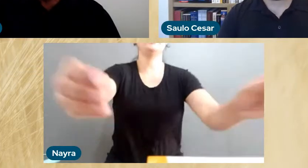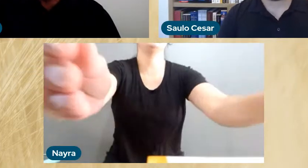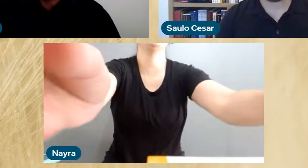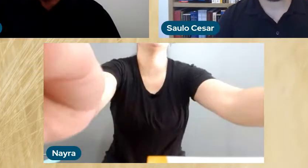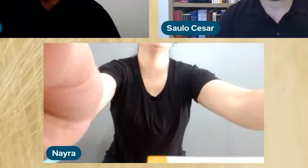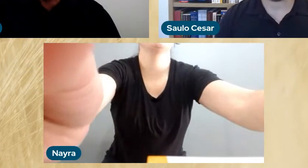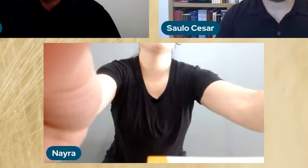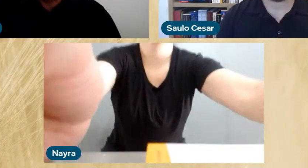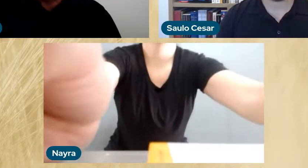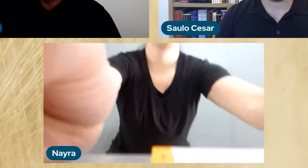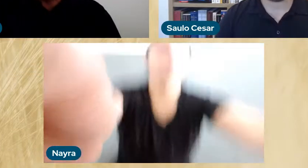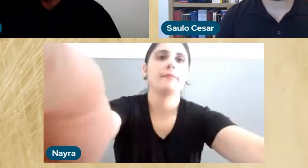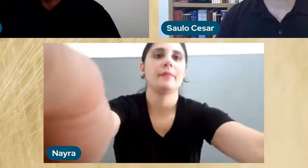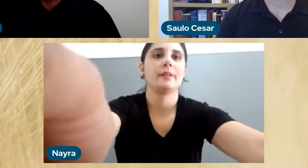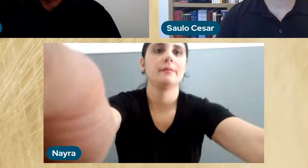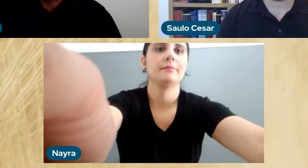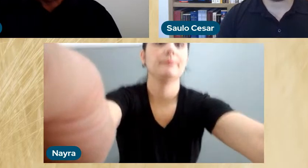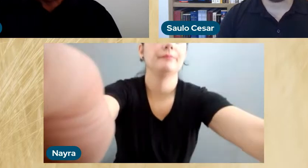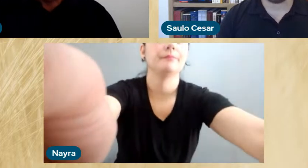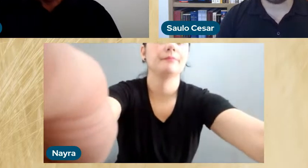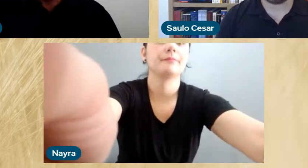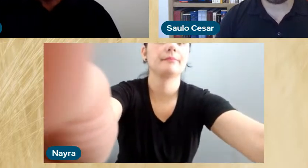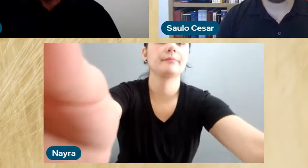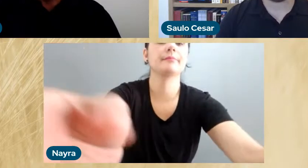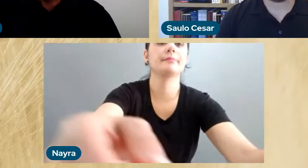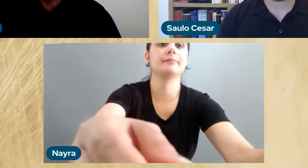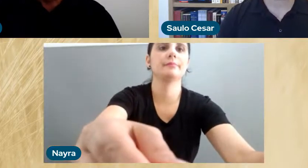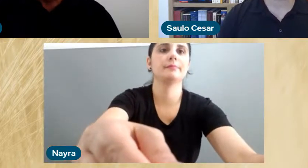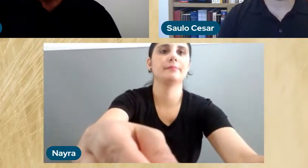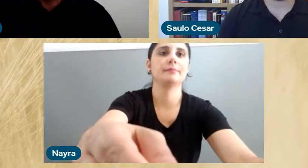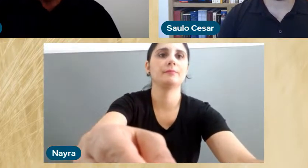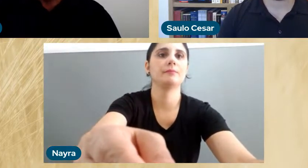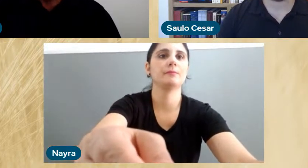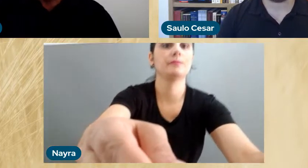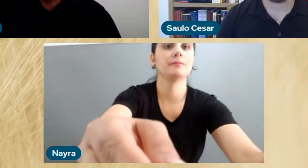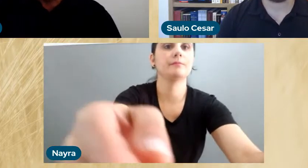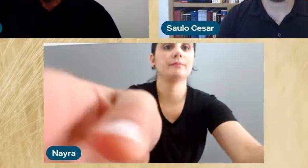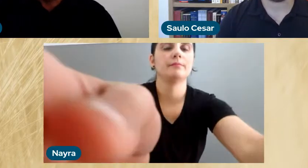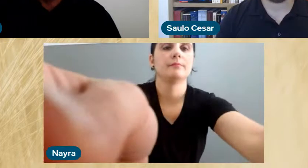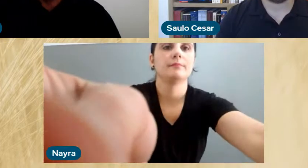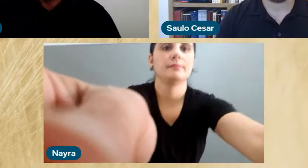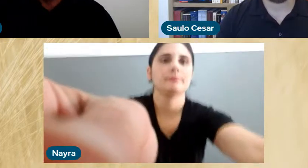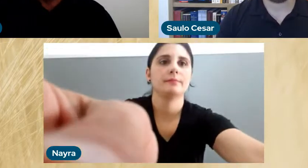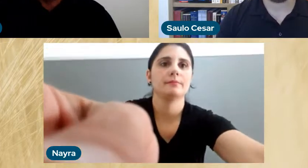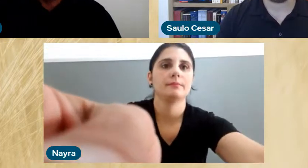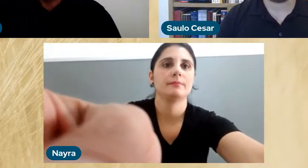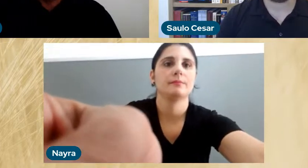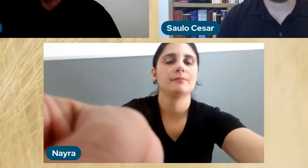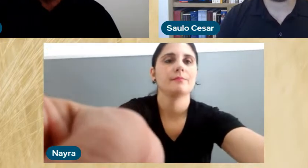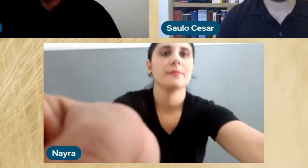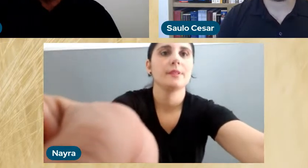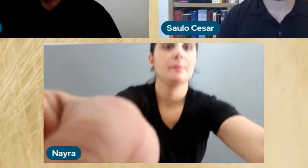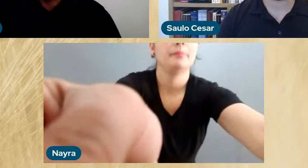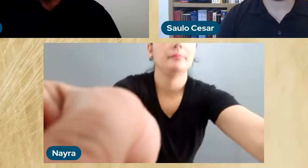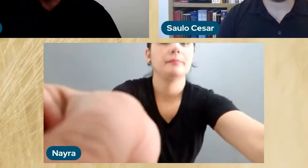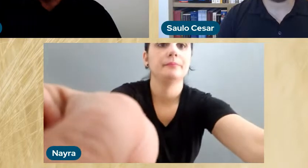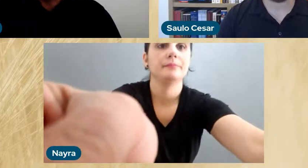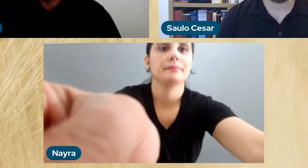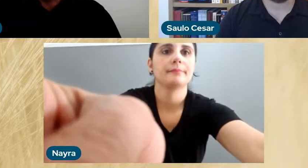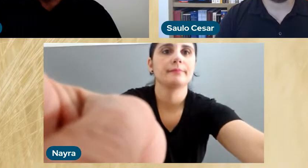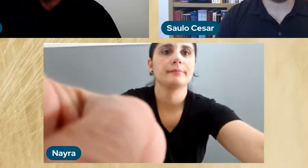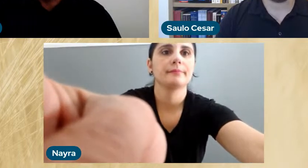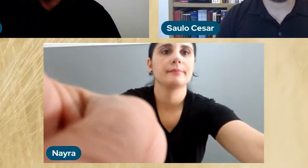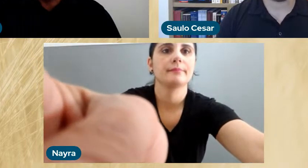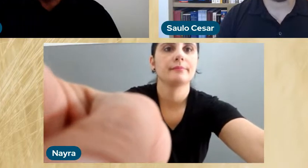Pedro, em primeiro lugar, eu gostaria de agradecer a oportunidade de estar aqui com vocês nessa manhã, refletindo sobre uma temática tão